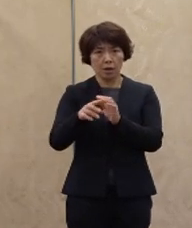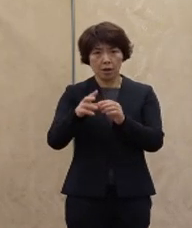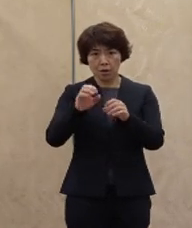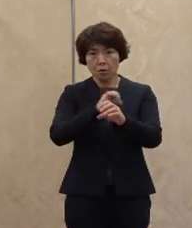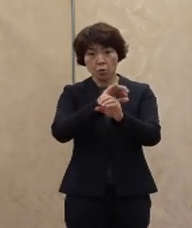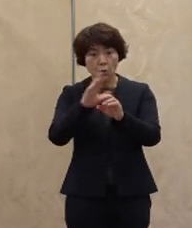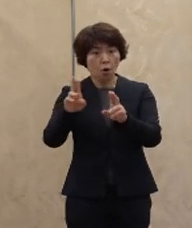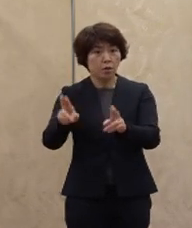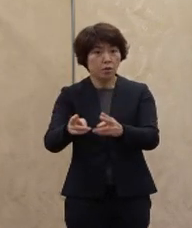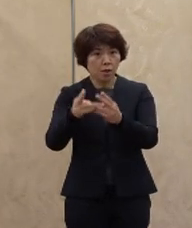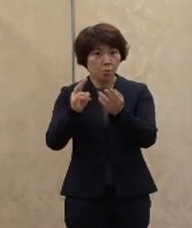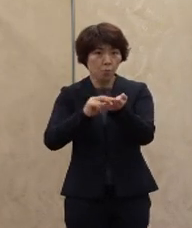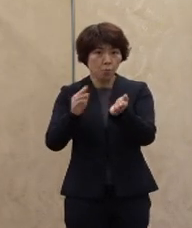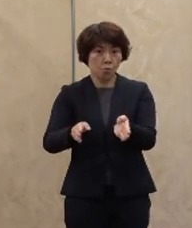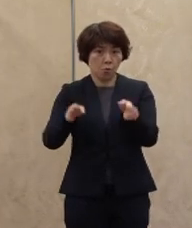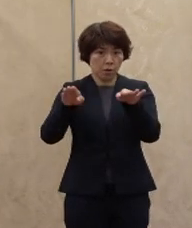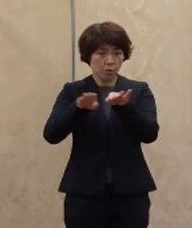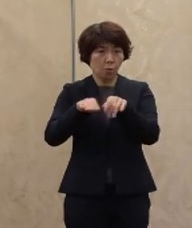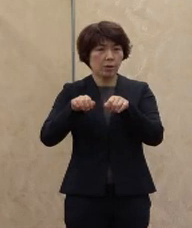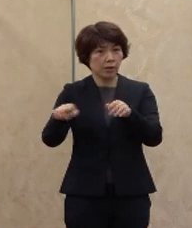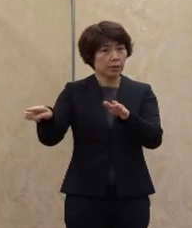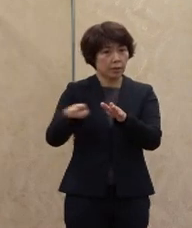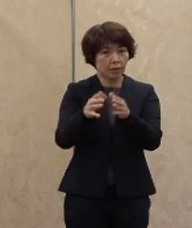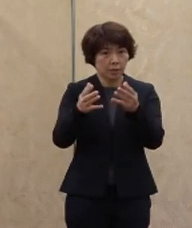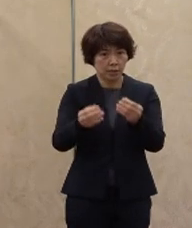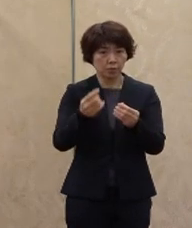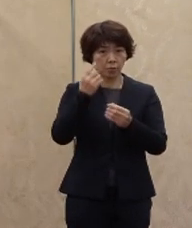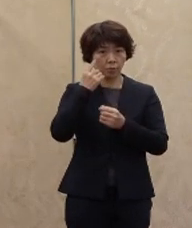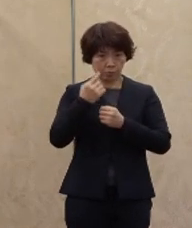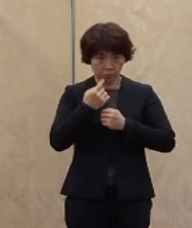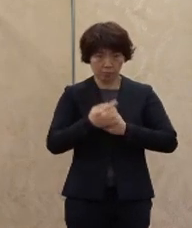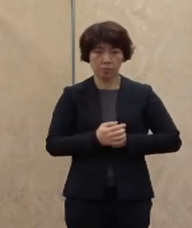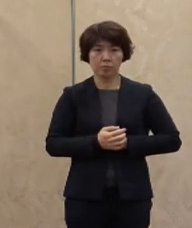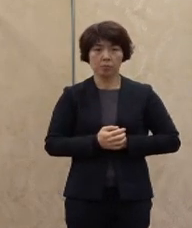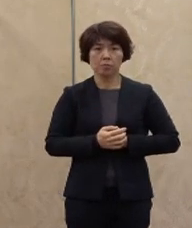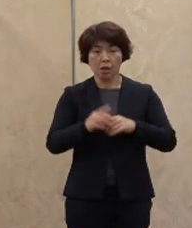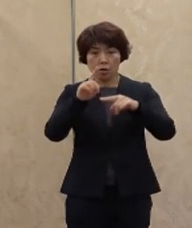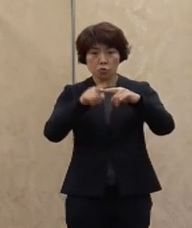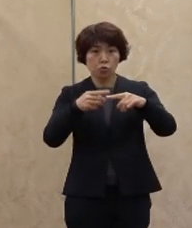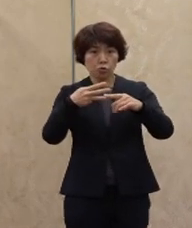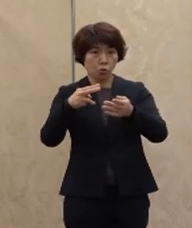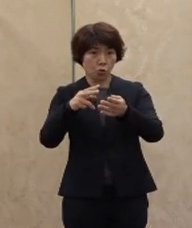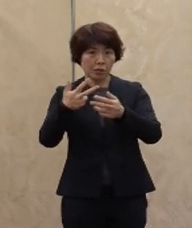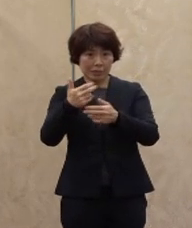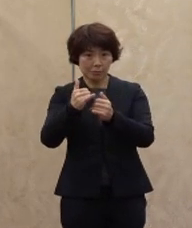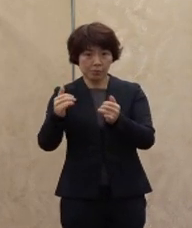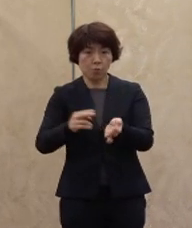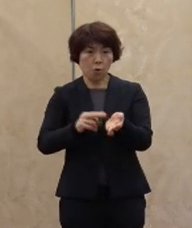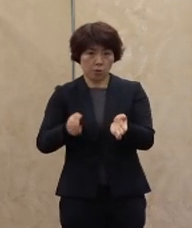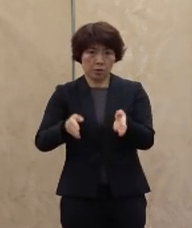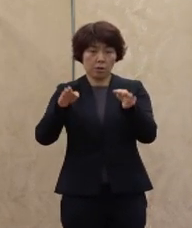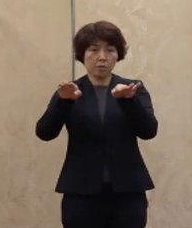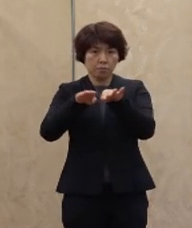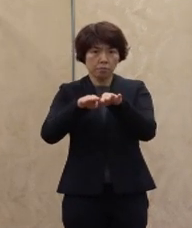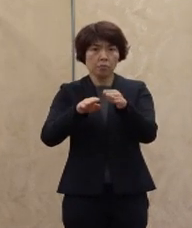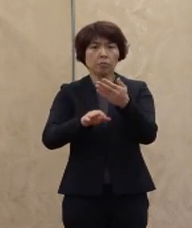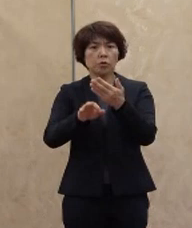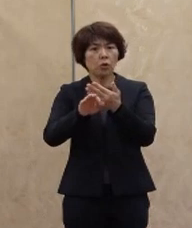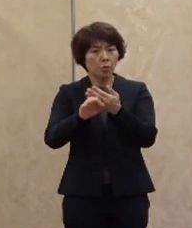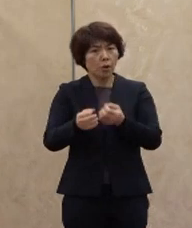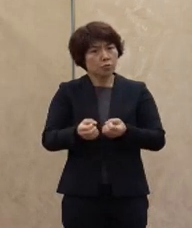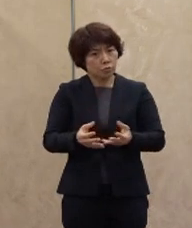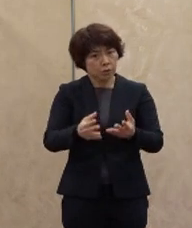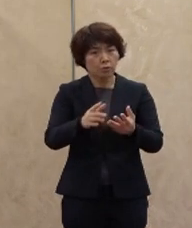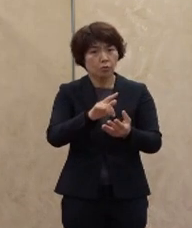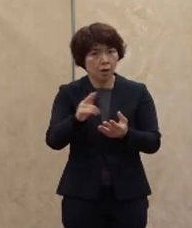院も大阪ではやってきてるというふうに思ってます。いち早く重層市民病院、これは他の例えば出産だとかいろんな治療を受けて